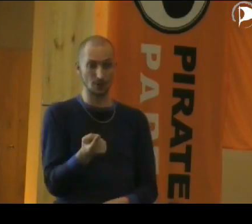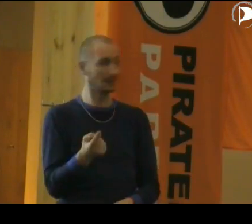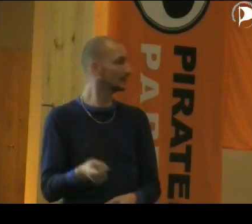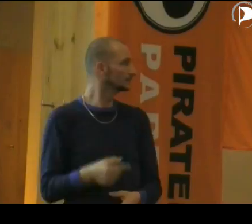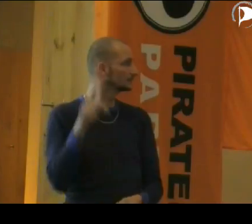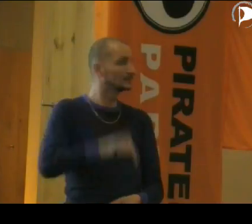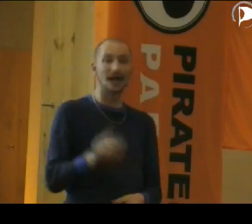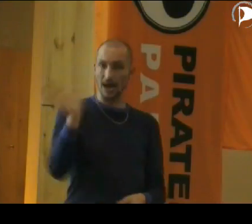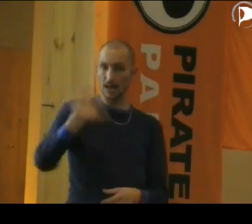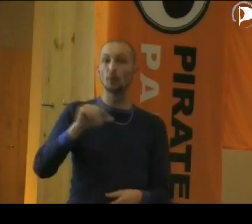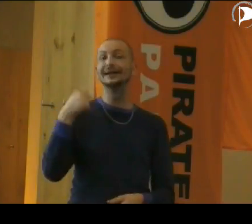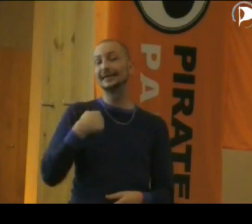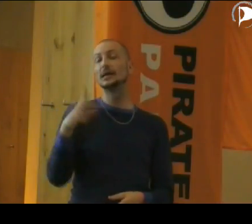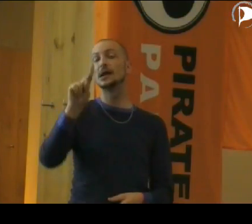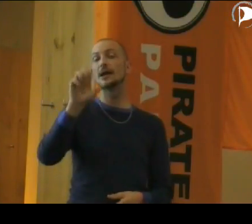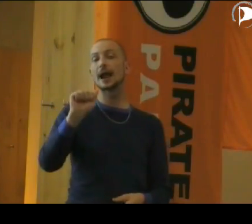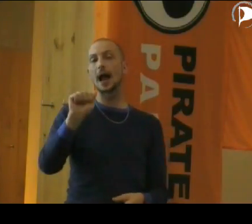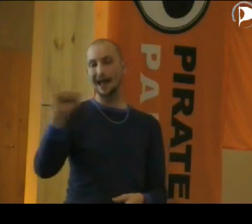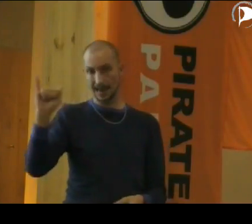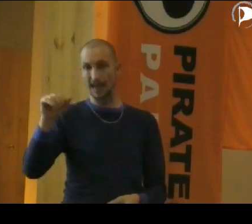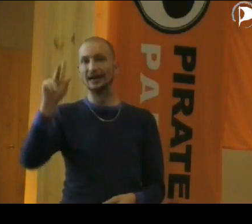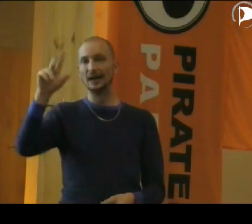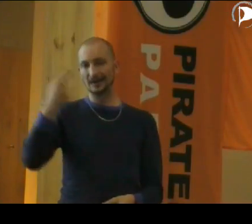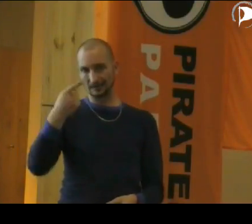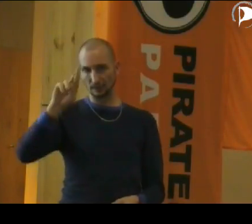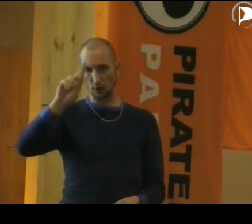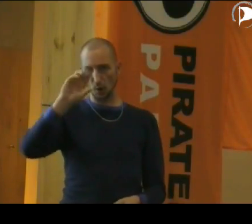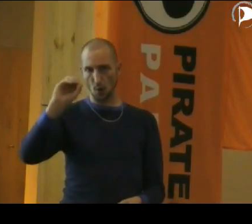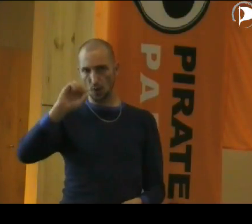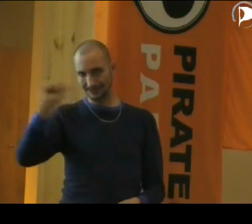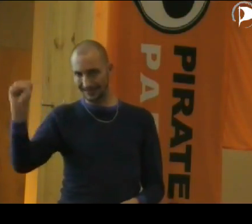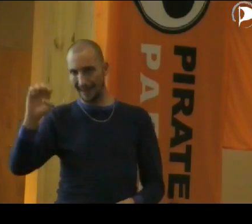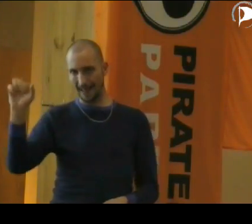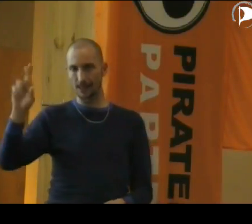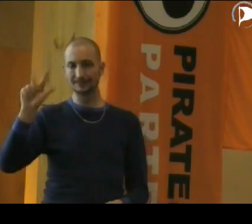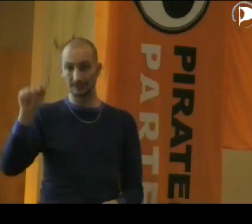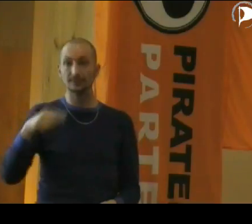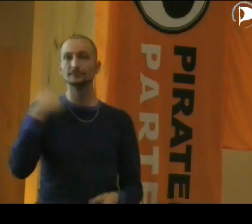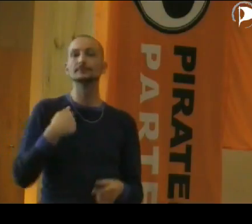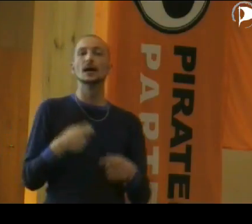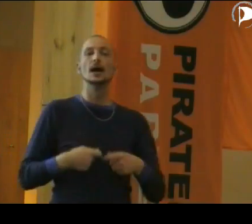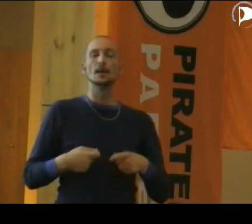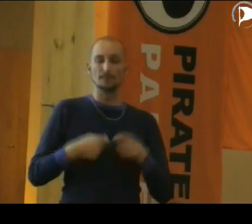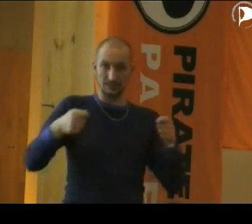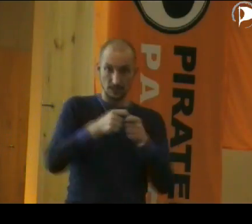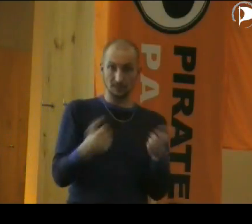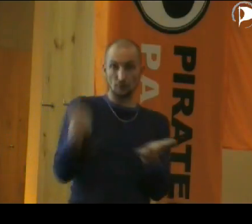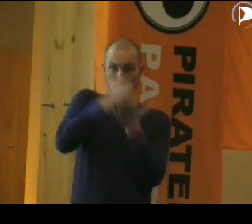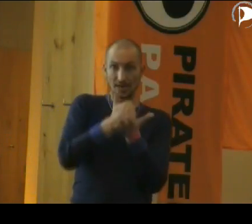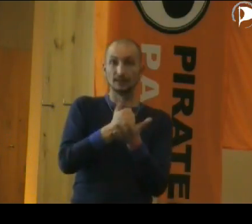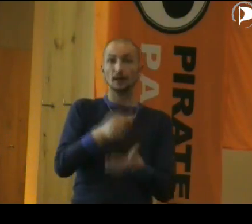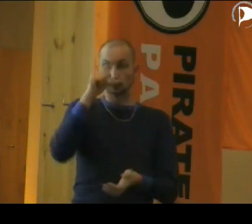mein name ist großartig bin unter drei jahren vorstand im märz in stuttgart und ich habe eine frage was will